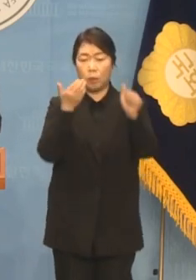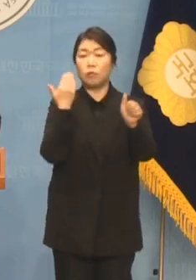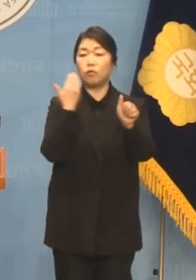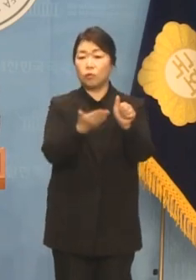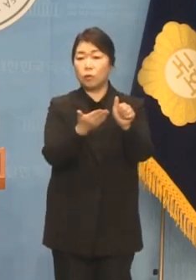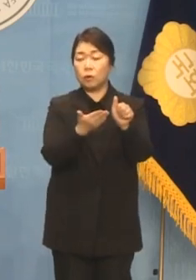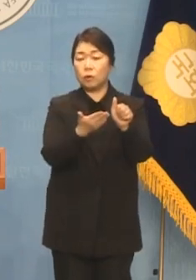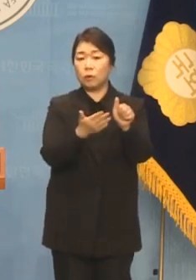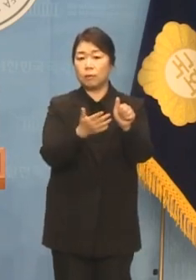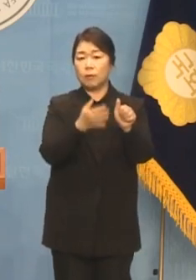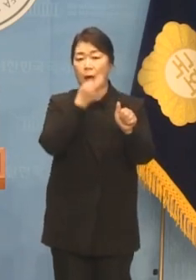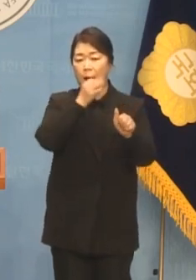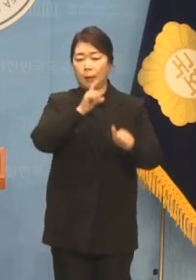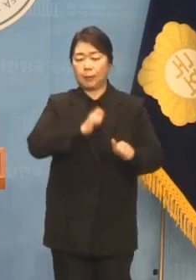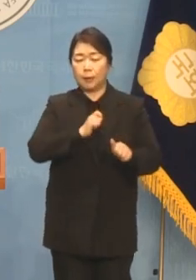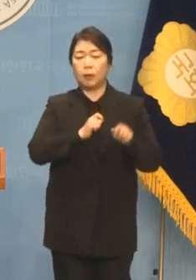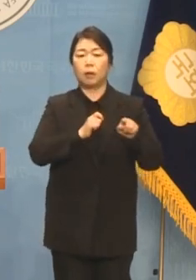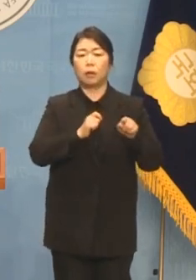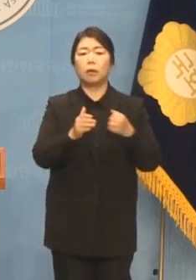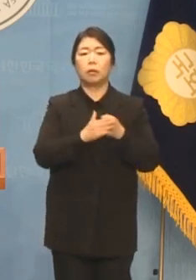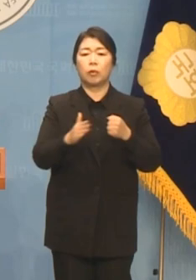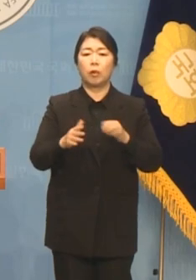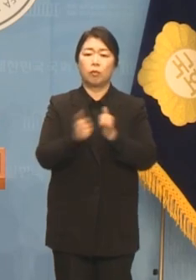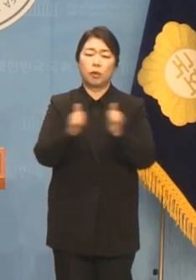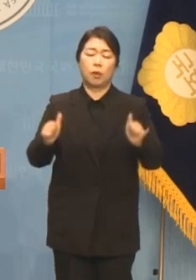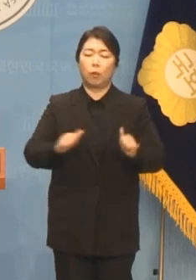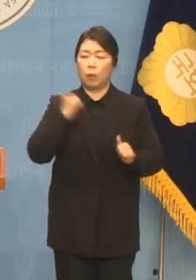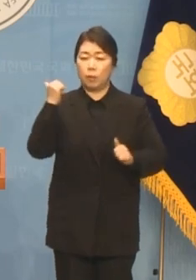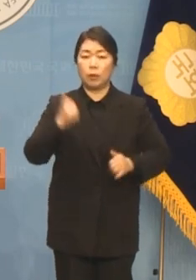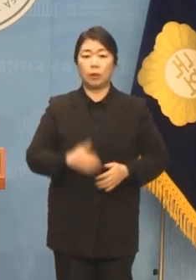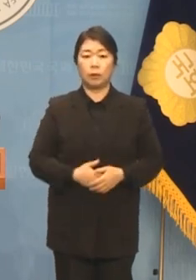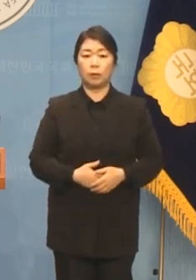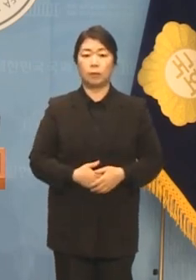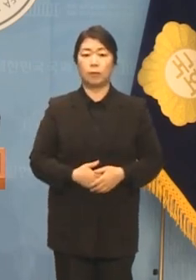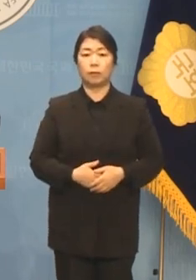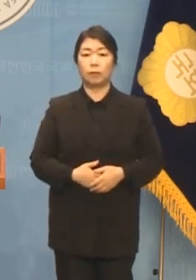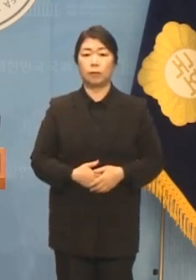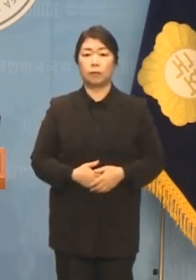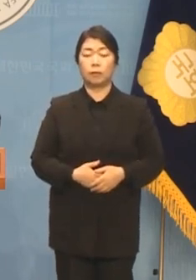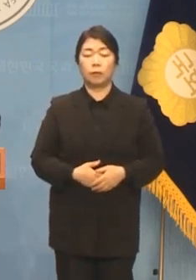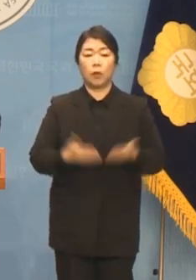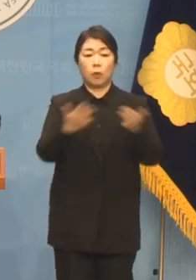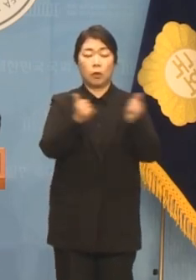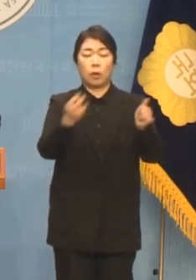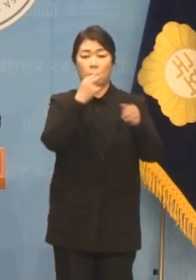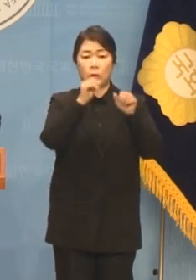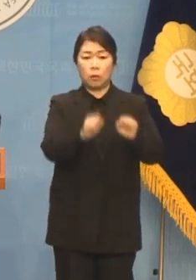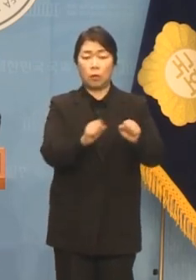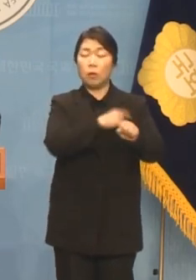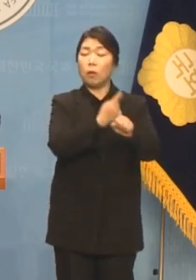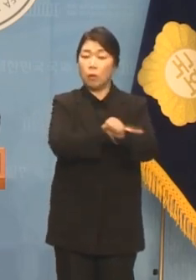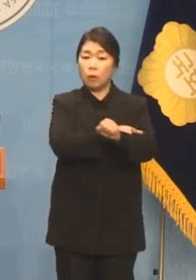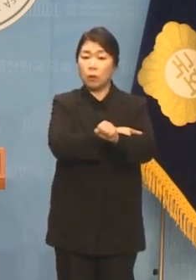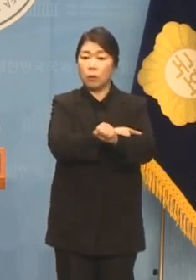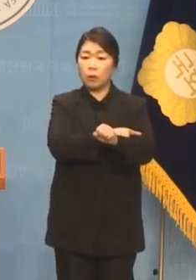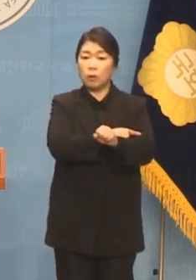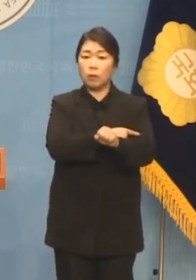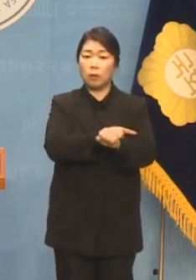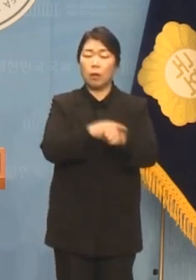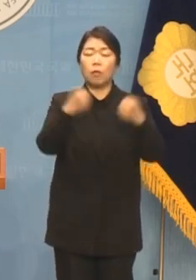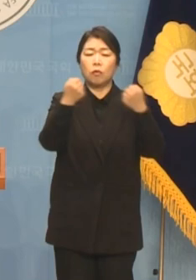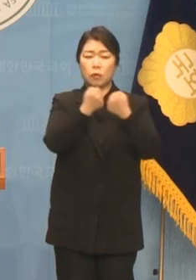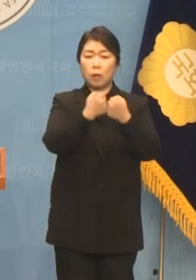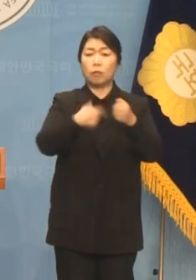집단 이기주의에 국민들은 분노합니다 노동자의 생존권은 노동자의 생존권